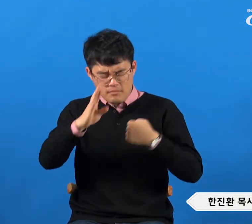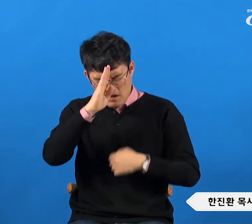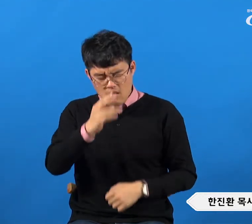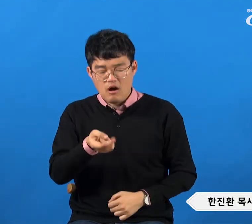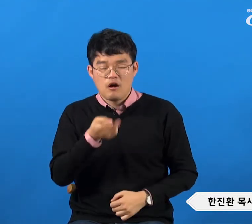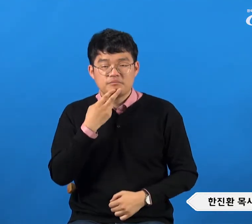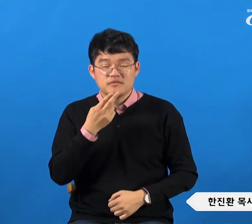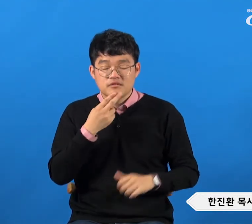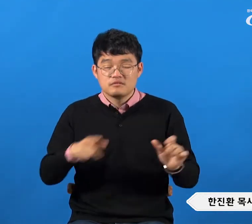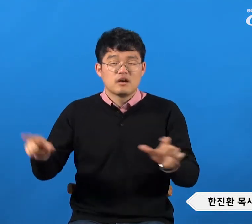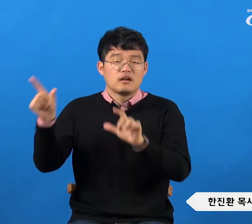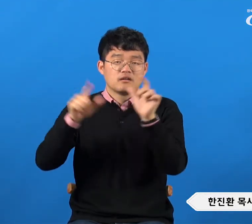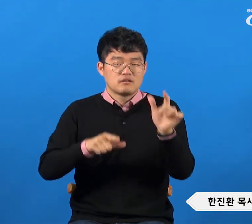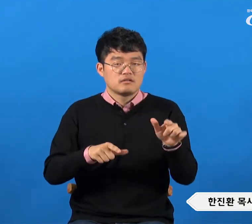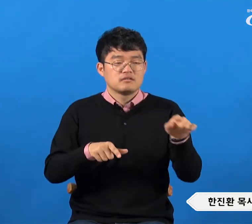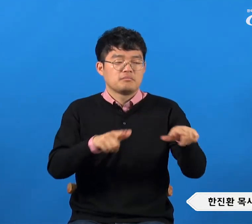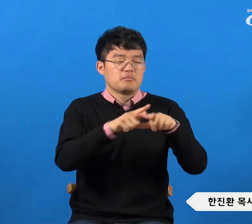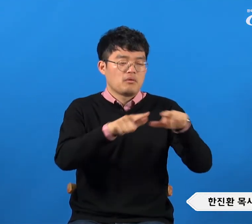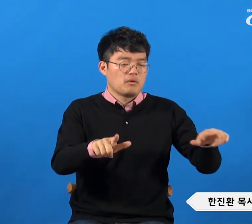지냈다. 그것이 기적입니다.